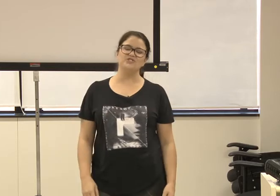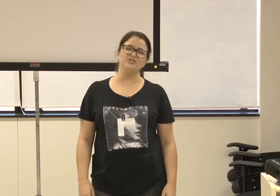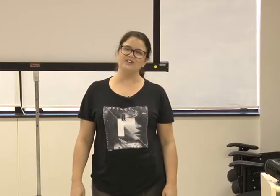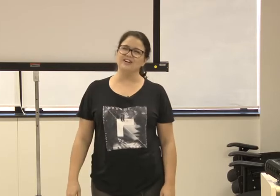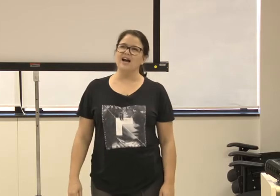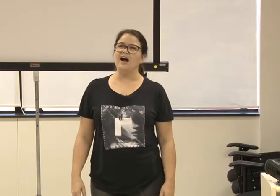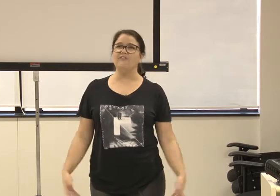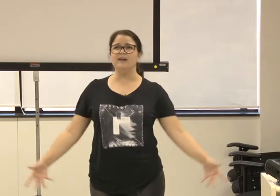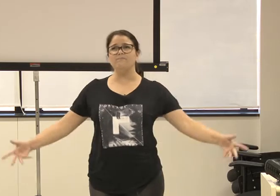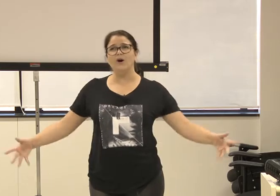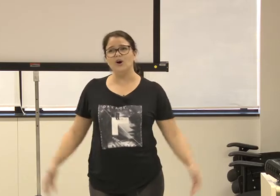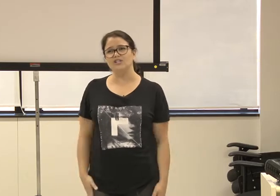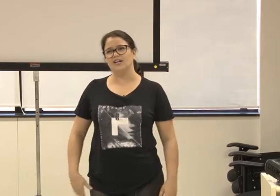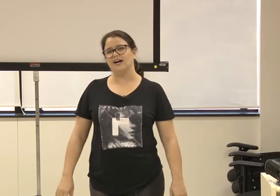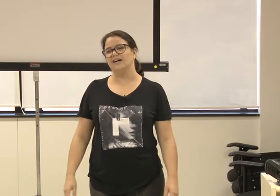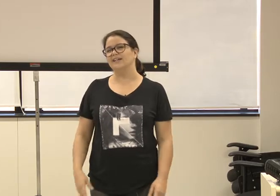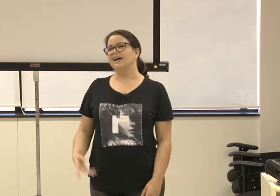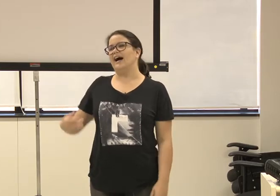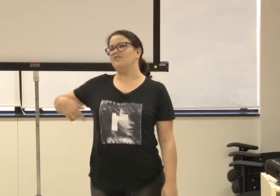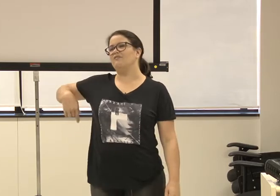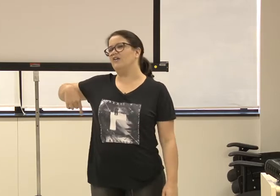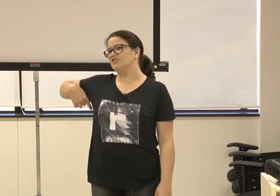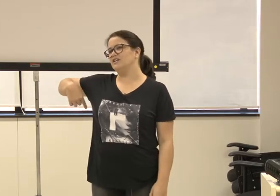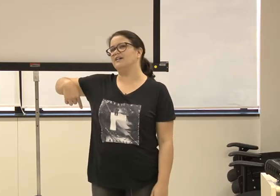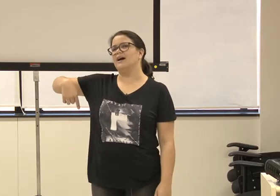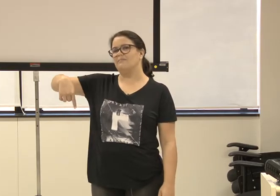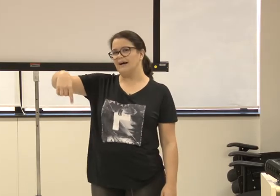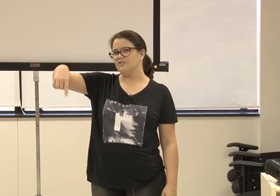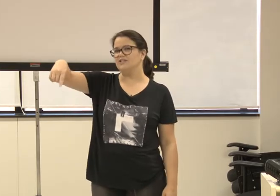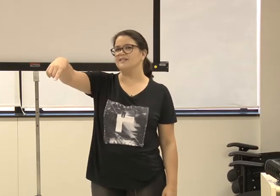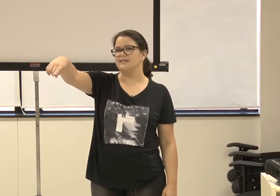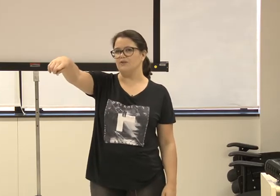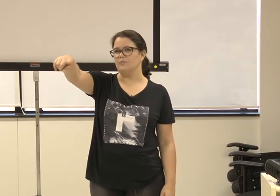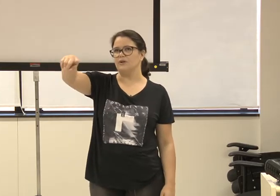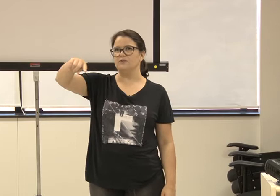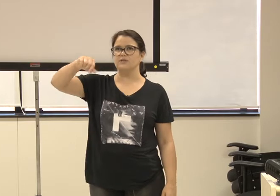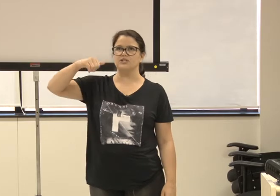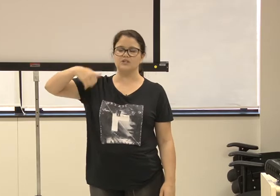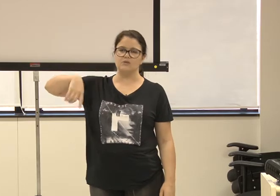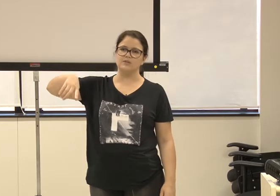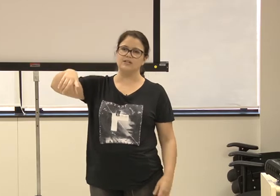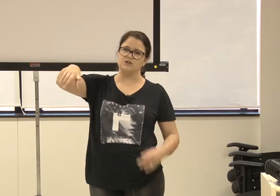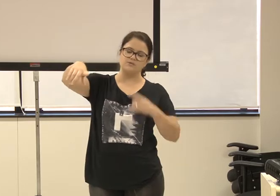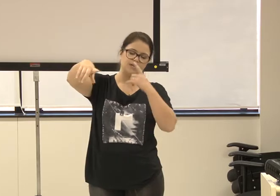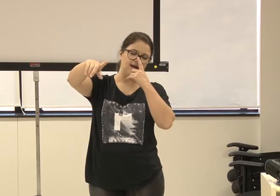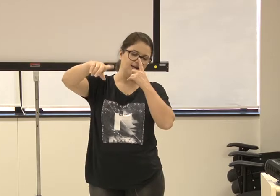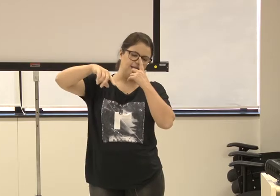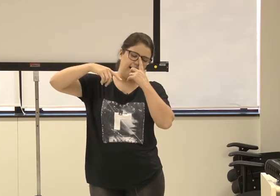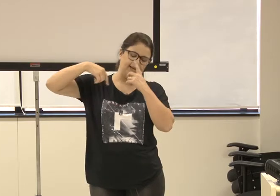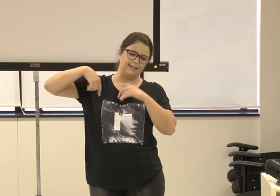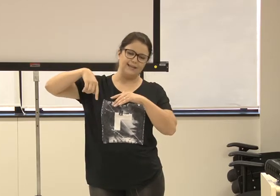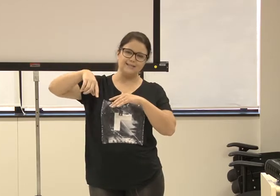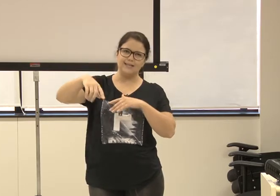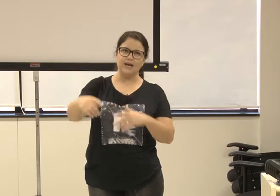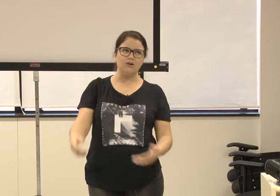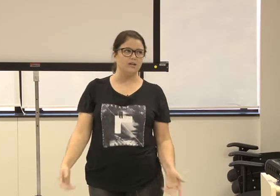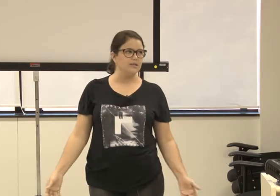Juro. Aí eu falei, poxa, cara. Aí o Falco tinha acabado de descer um pouquinho, porque a gente tinha combinado de almoçar. Aí ele desceu